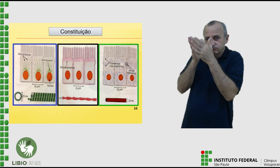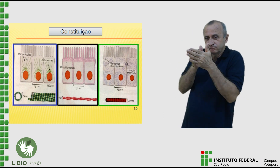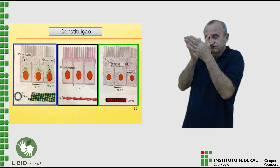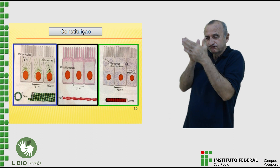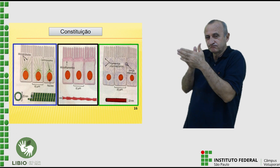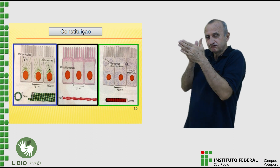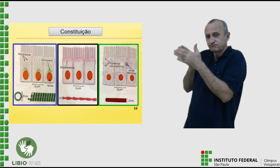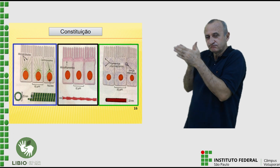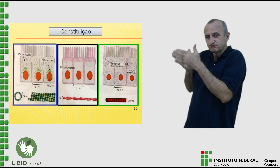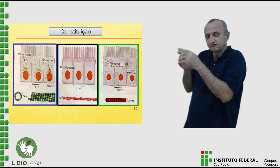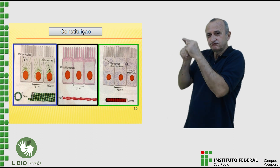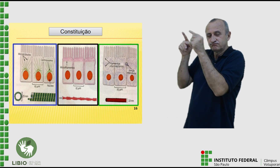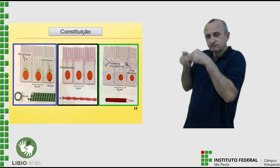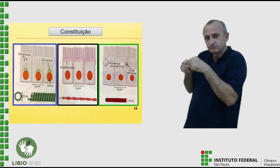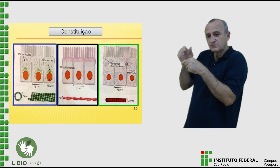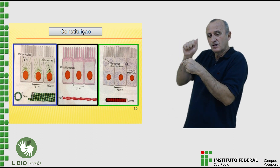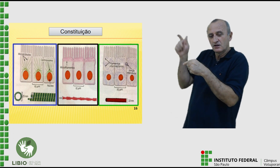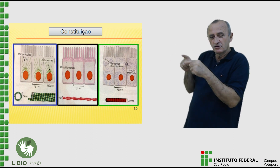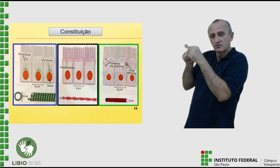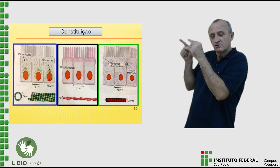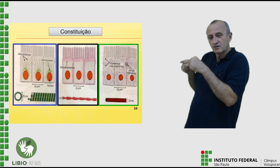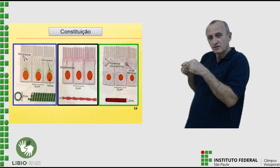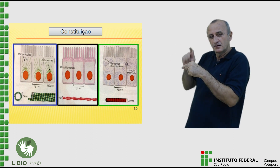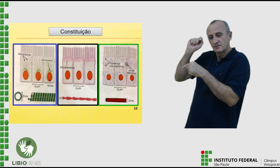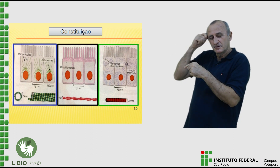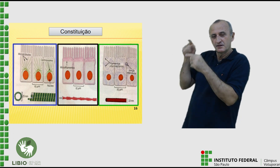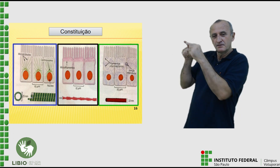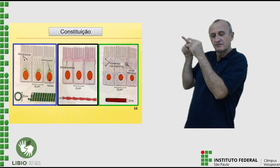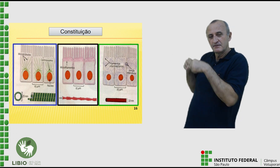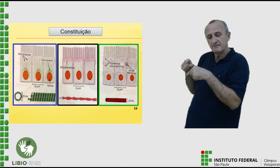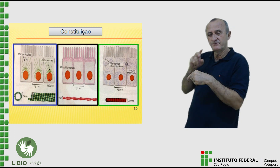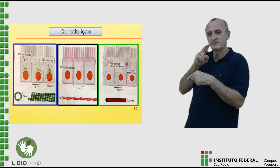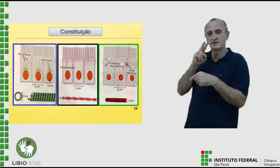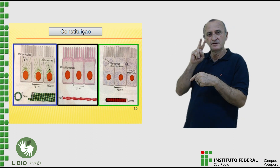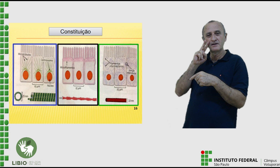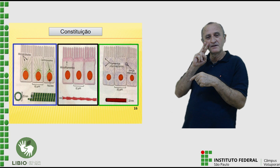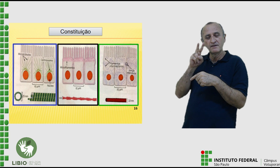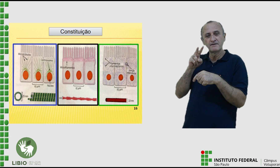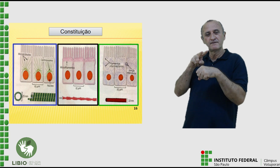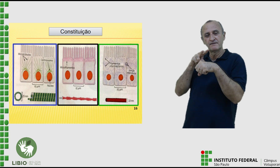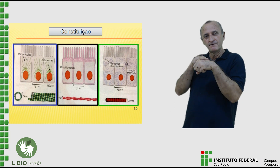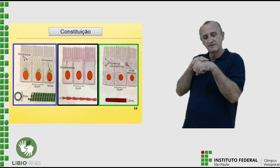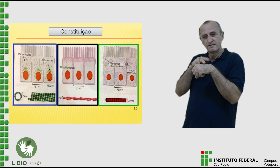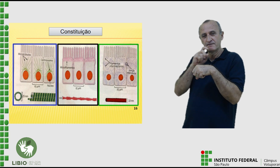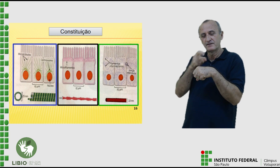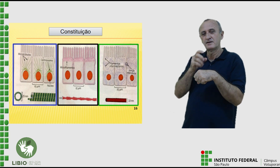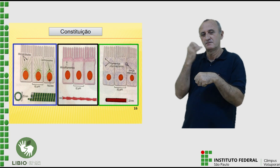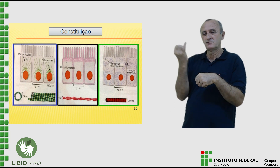vídeo, veja cada um deles. O azul, preto, verde, observe.